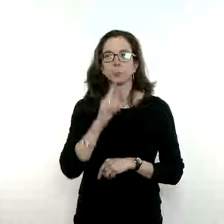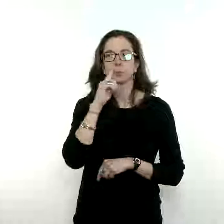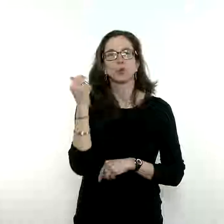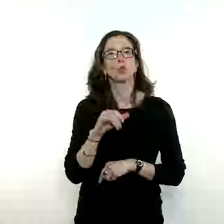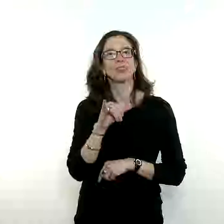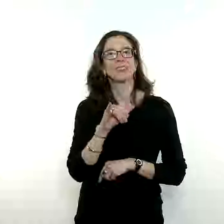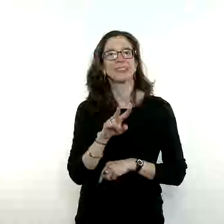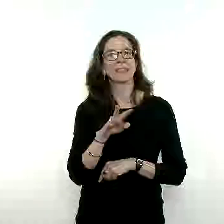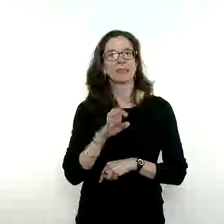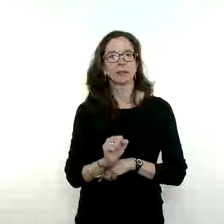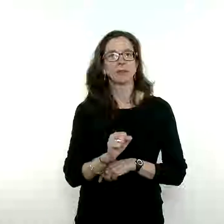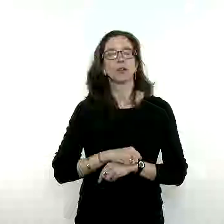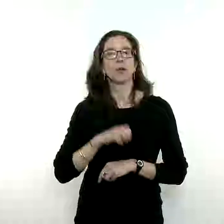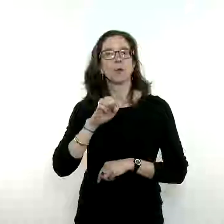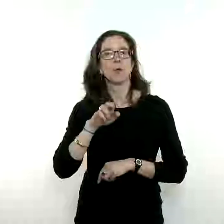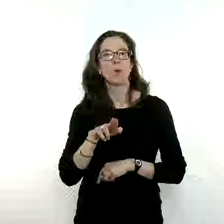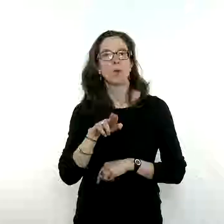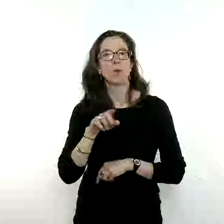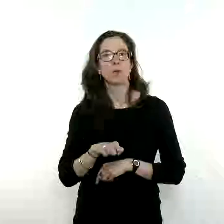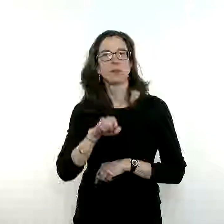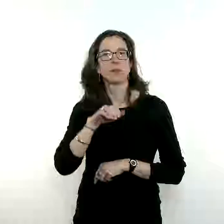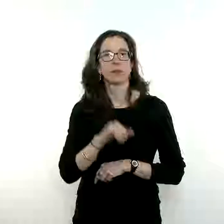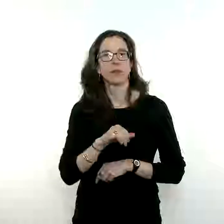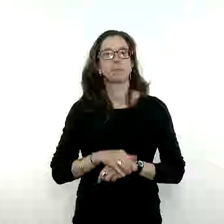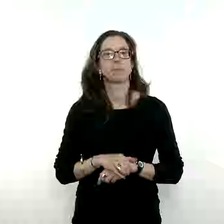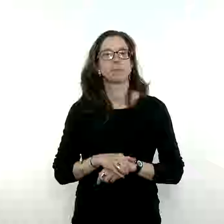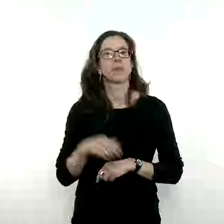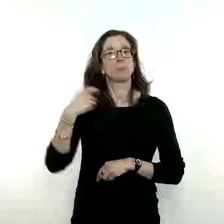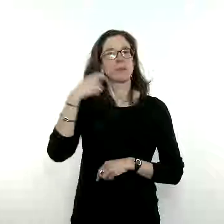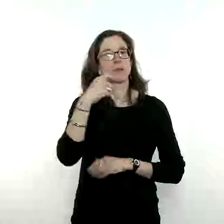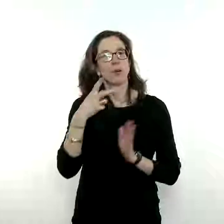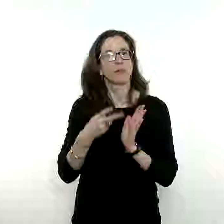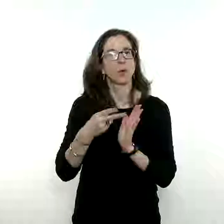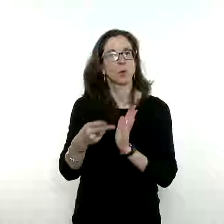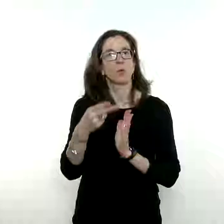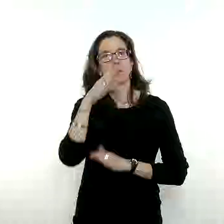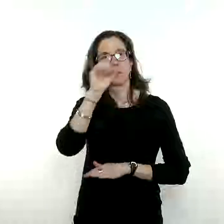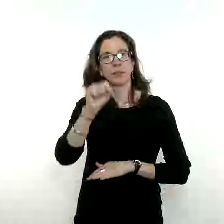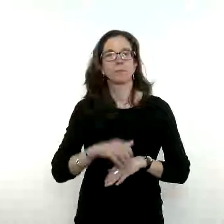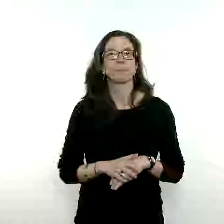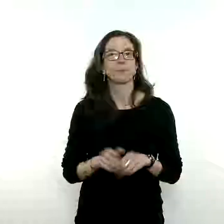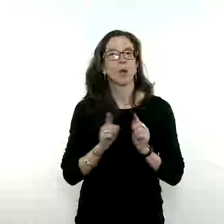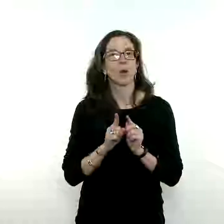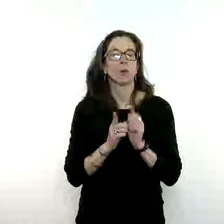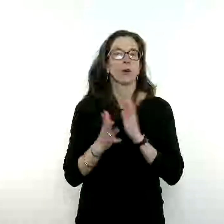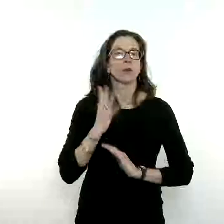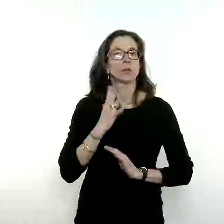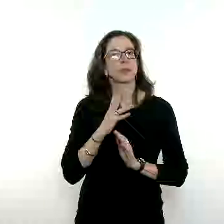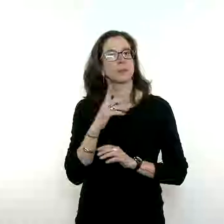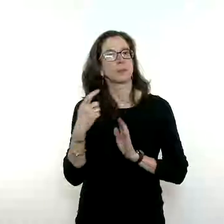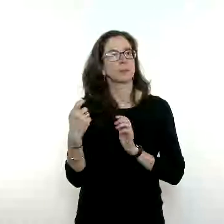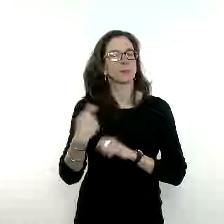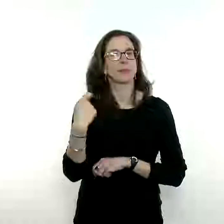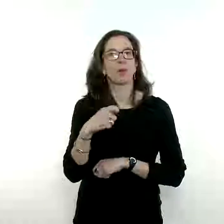Monsieur Yves Euzet, président des Vignerons du Pic et ancien président des Grès de Montpellier,